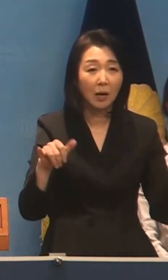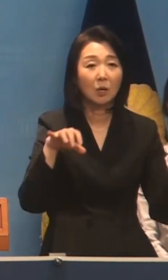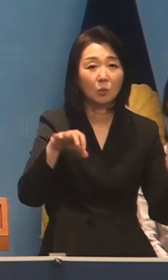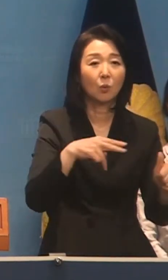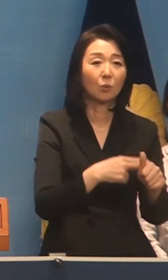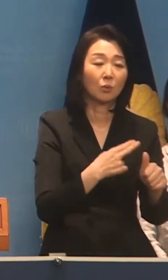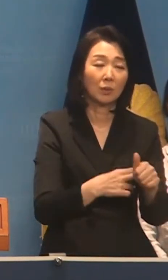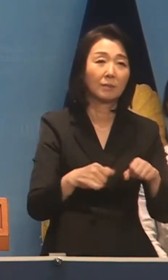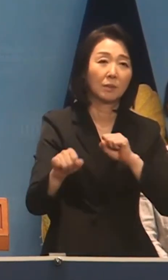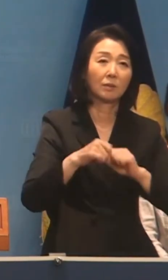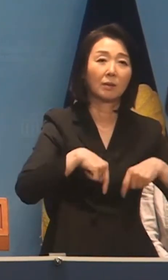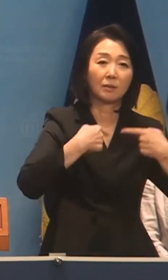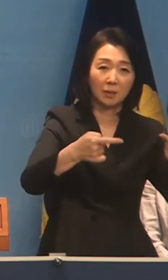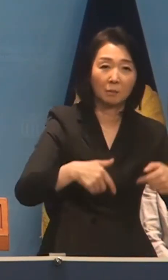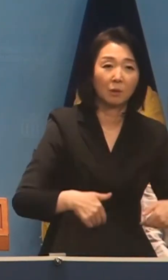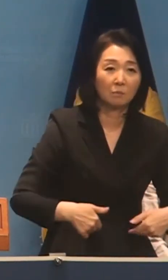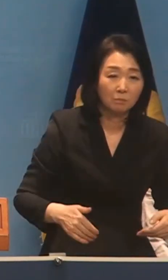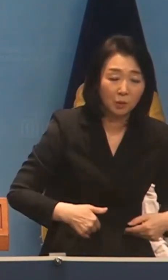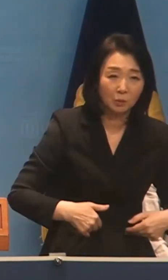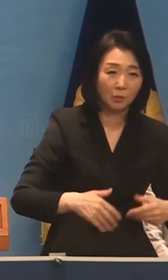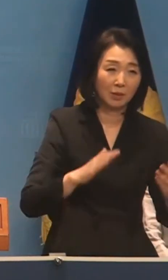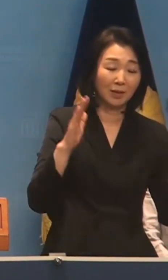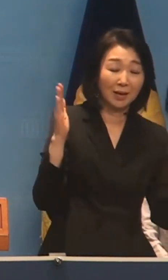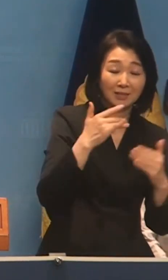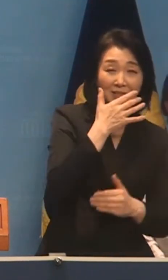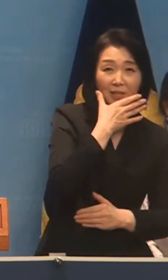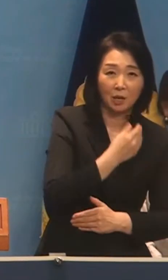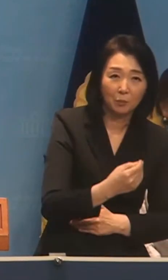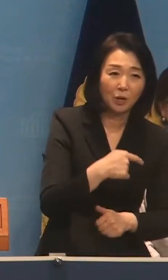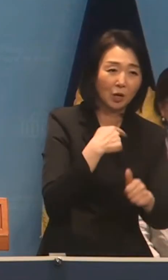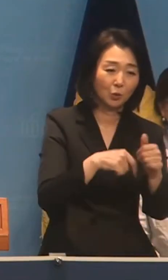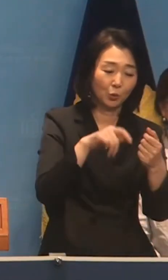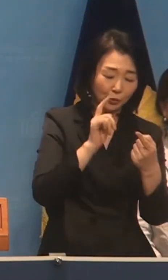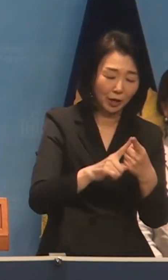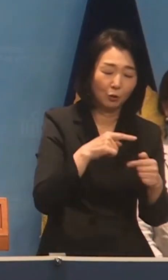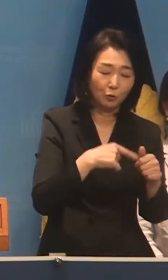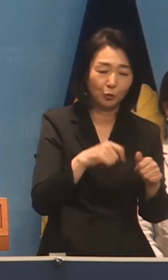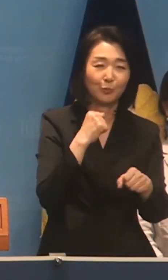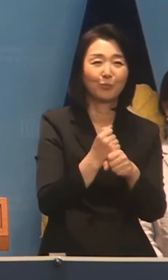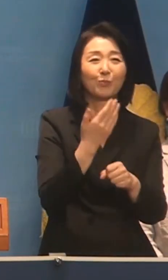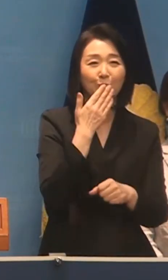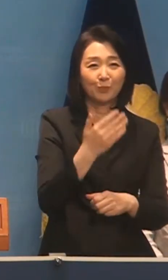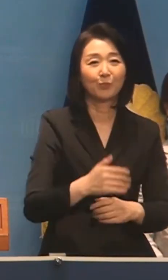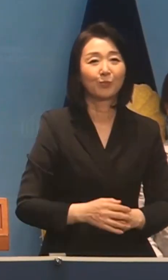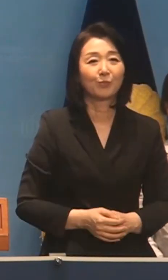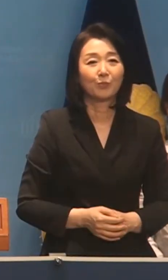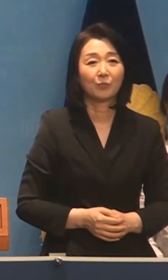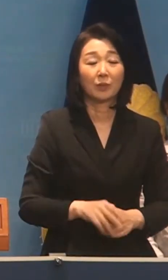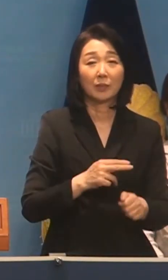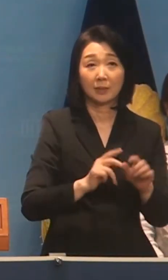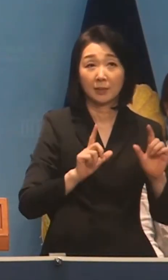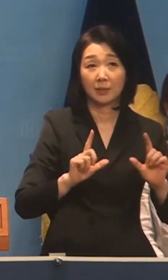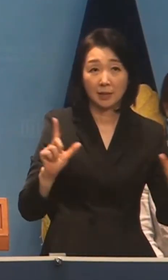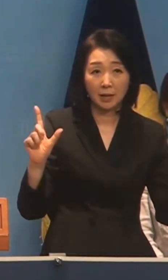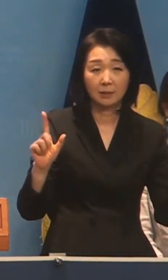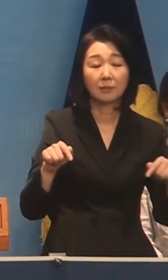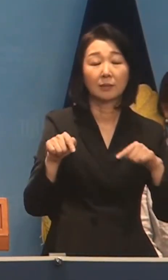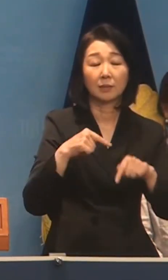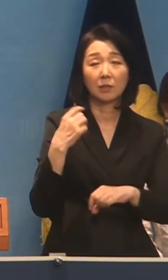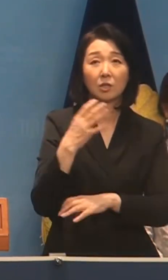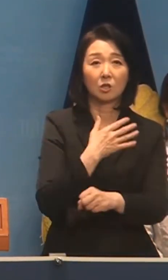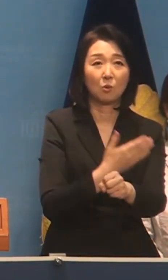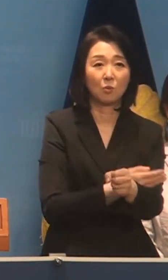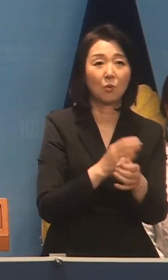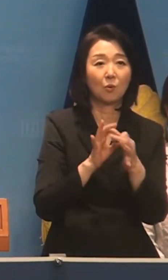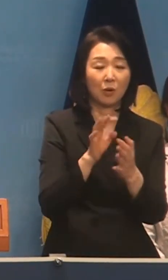교사들의 적극적인 참여로 우리 아이들이 행복한 교육다운 교육을 만들 수 있습니다. 스승의 날에